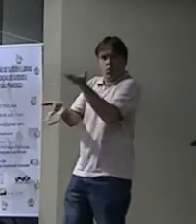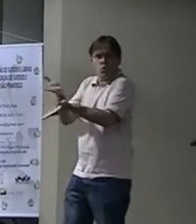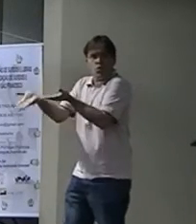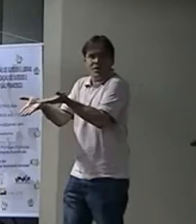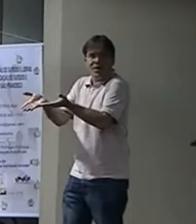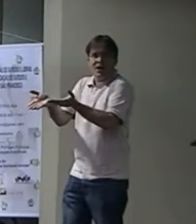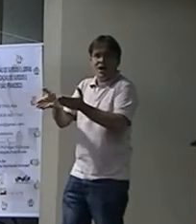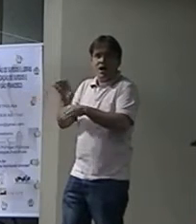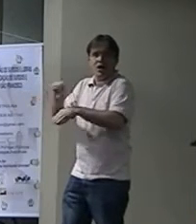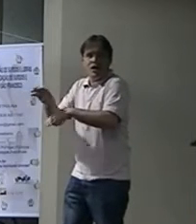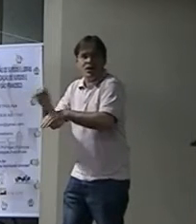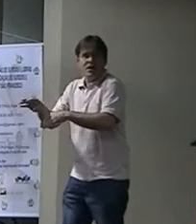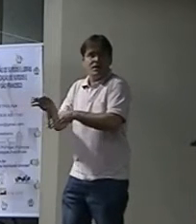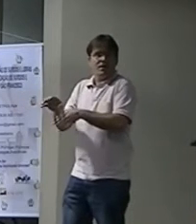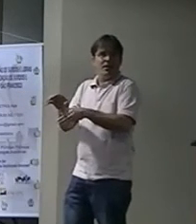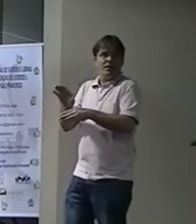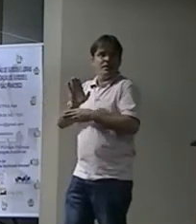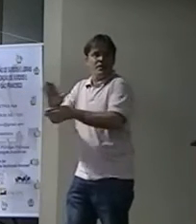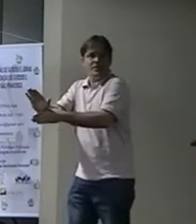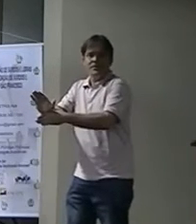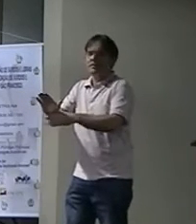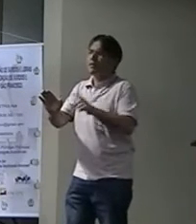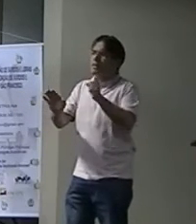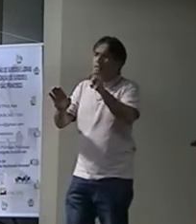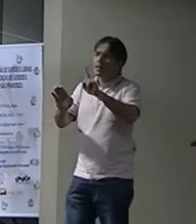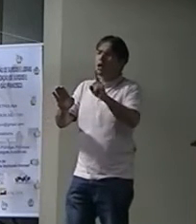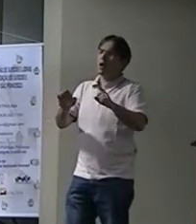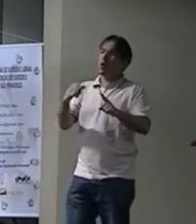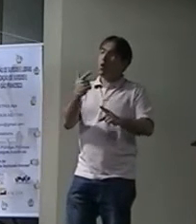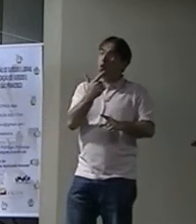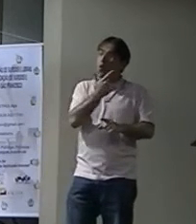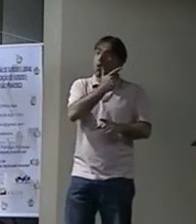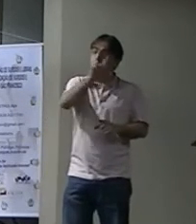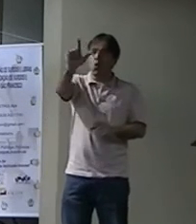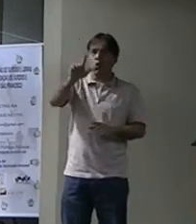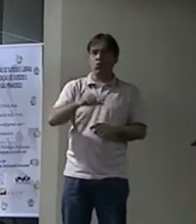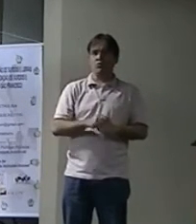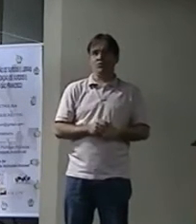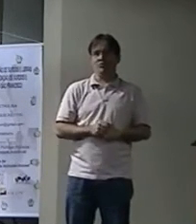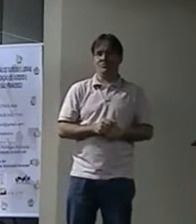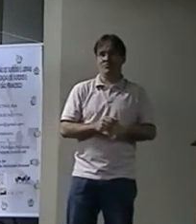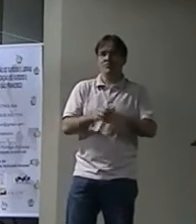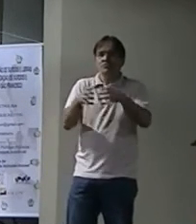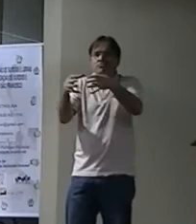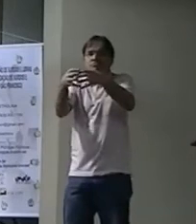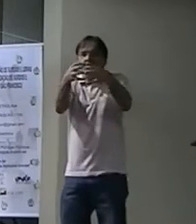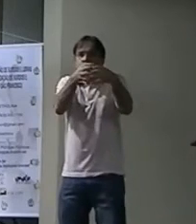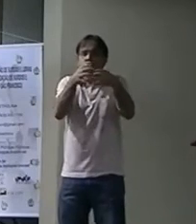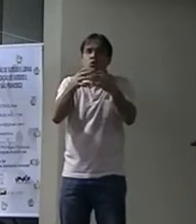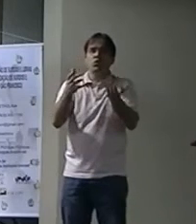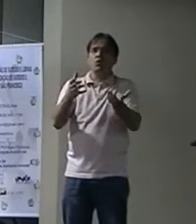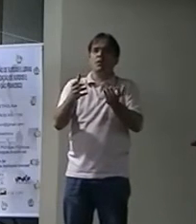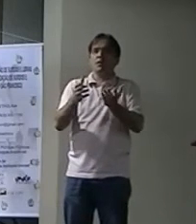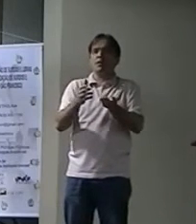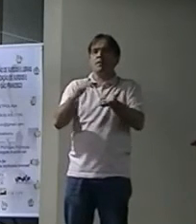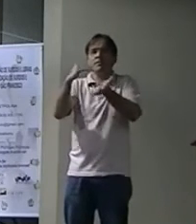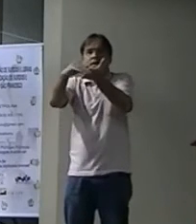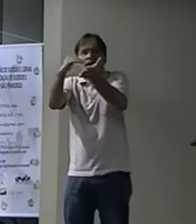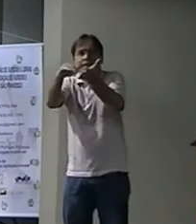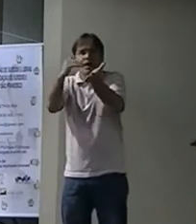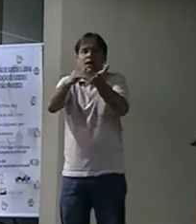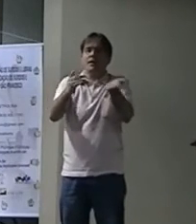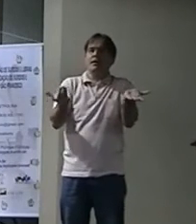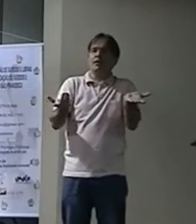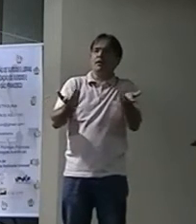Centros, né? Mediadores dessa interlocução, né? Professores, né? E acho